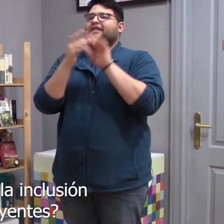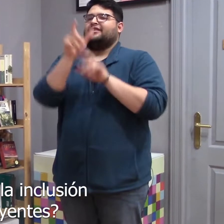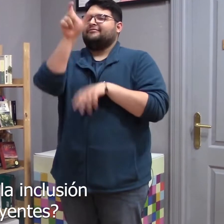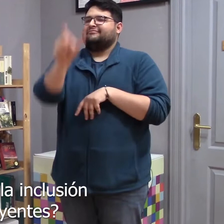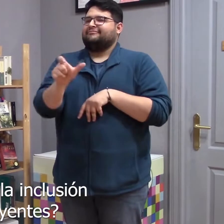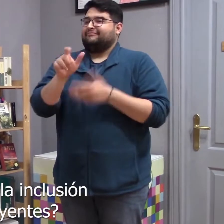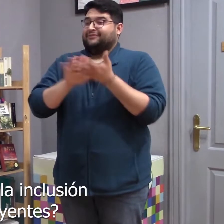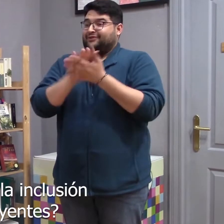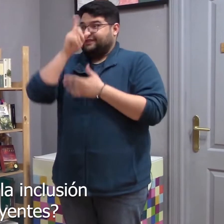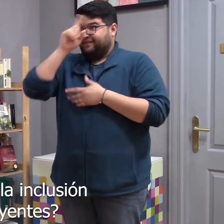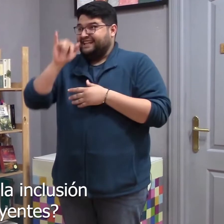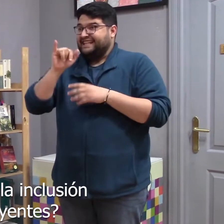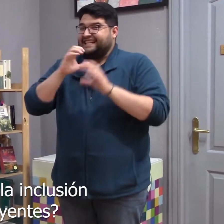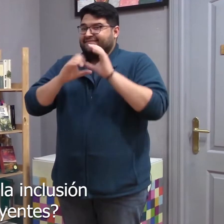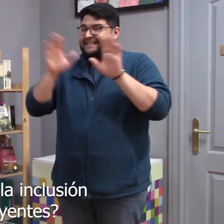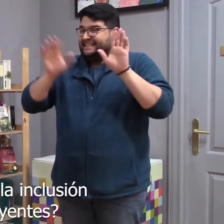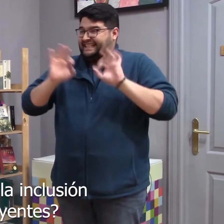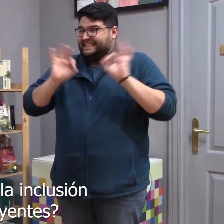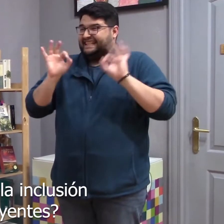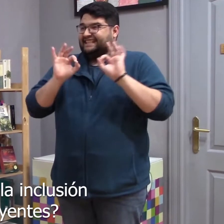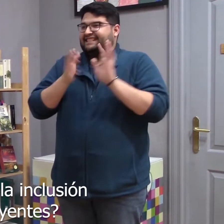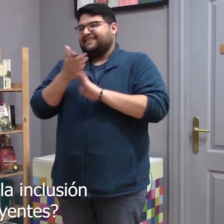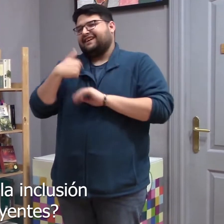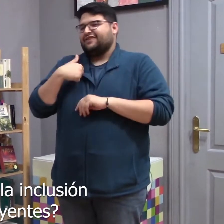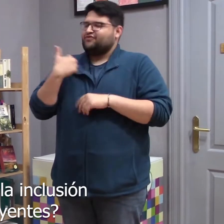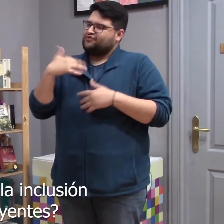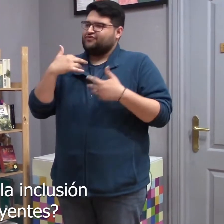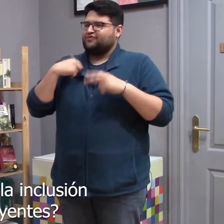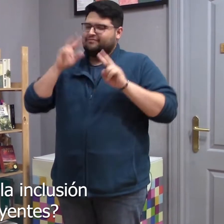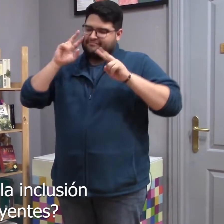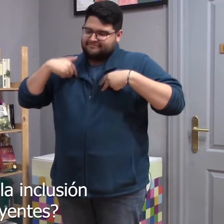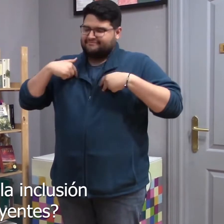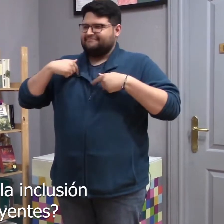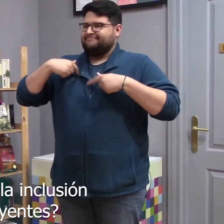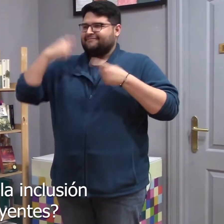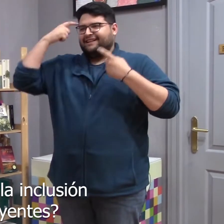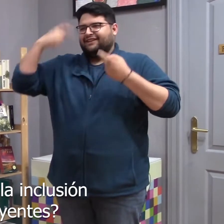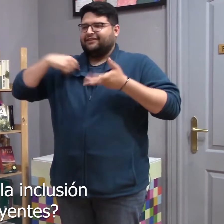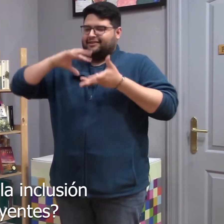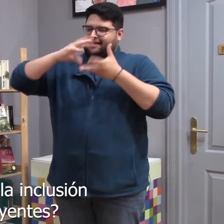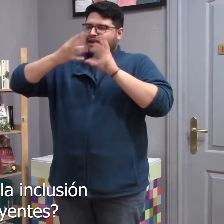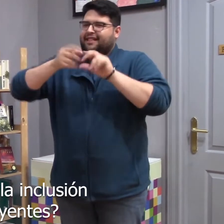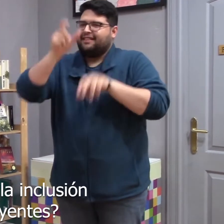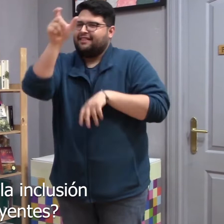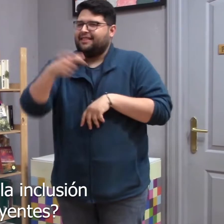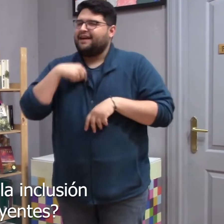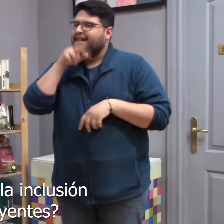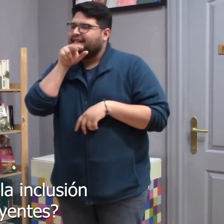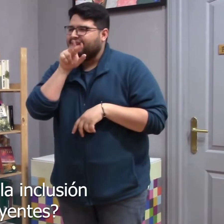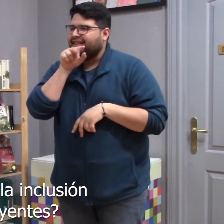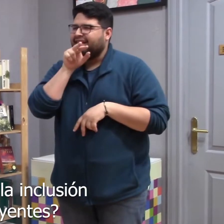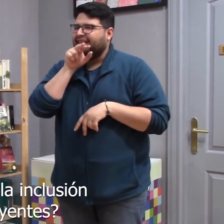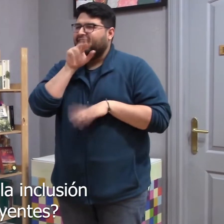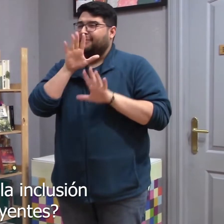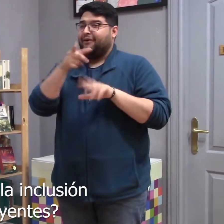¿vale? Y como no saben lengua de signos, es muy difícil para nosotros comunicarnos. Entonces, adaptar